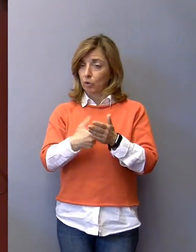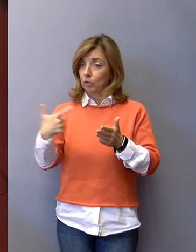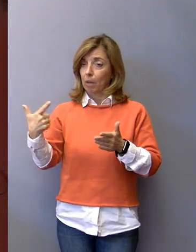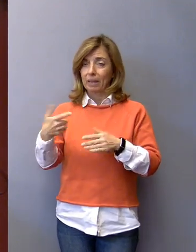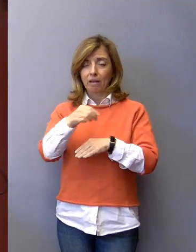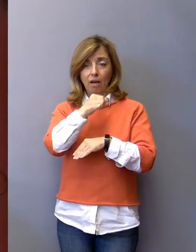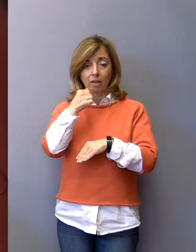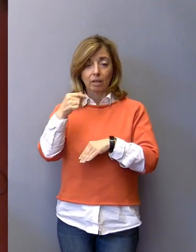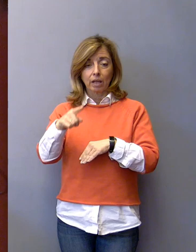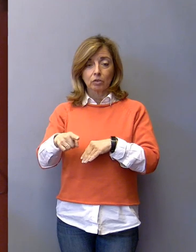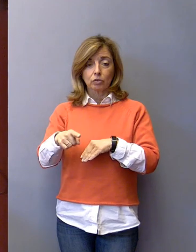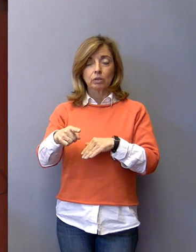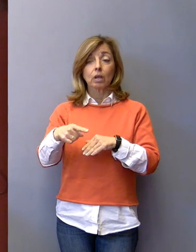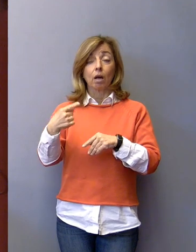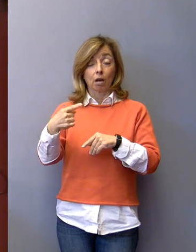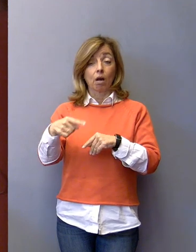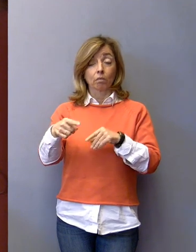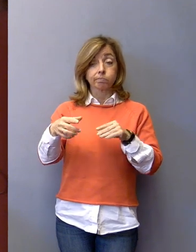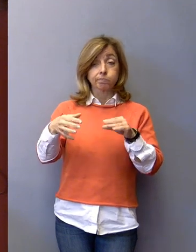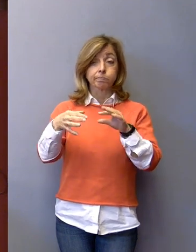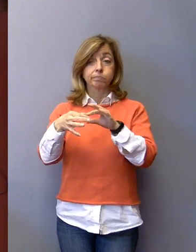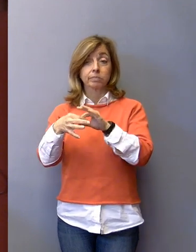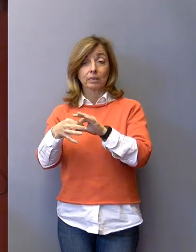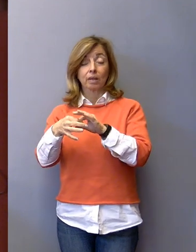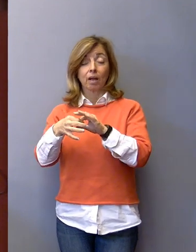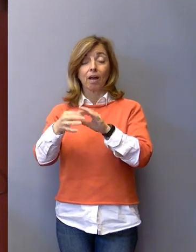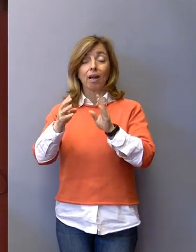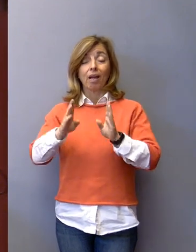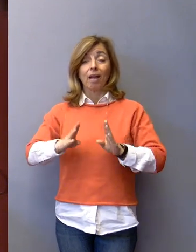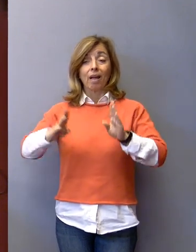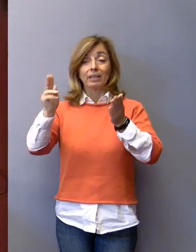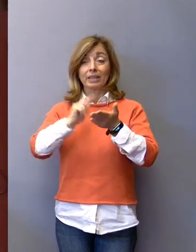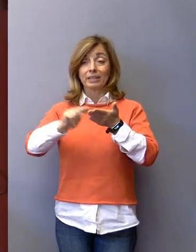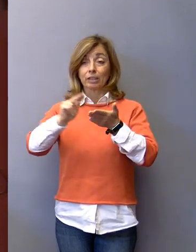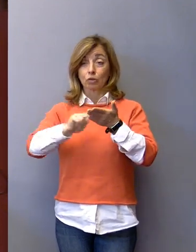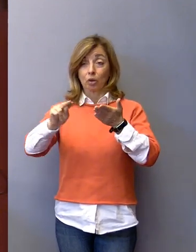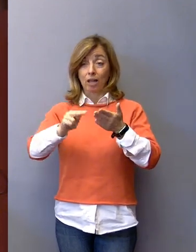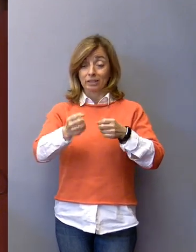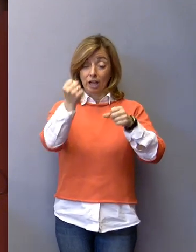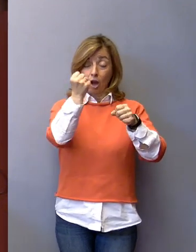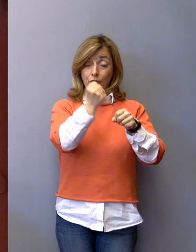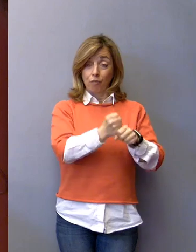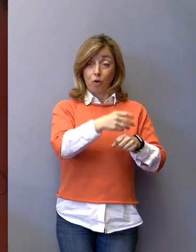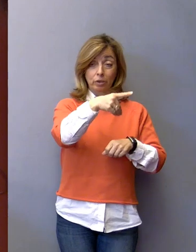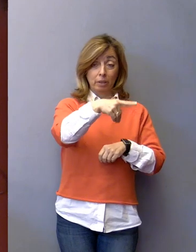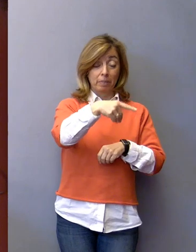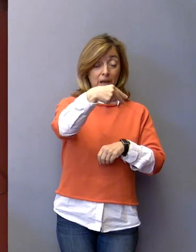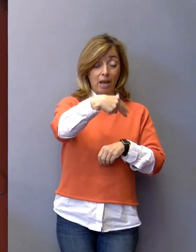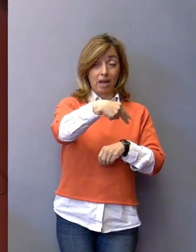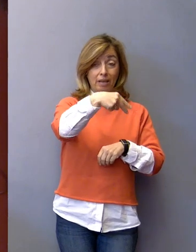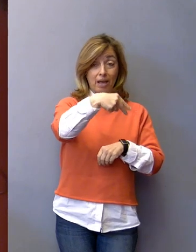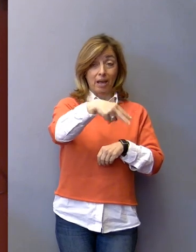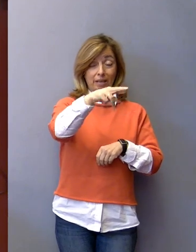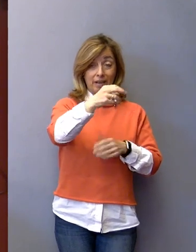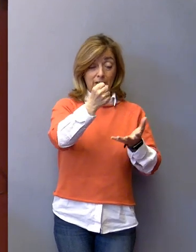a traguardare sull'edilizia scolastica e i fondi del pnrr non in questa deroga che è richiamata